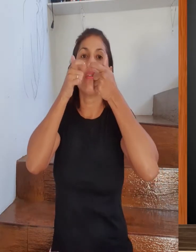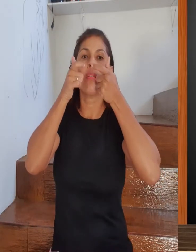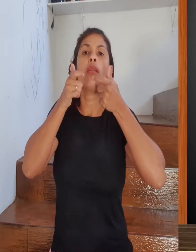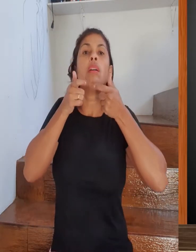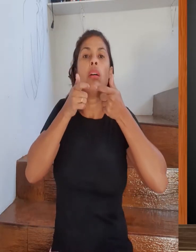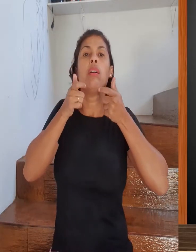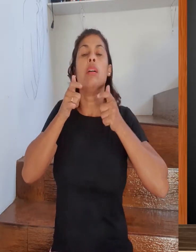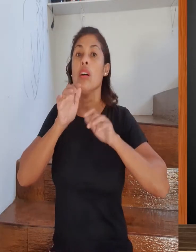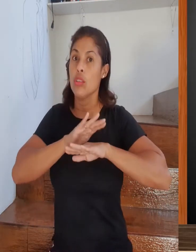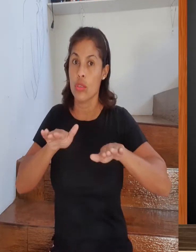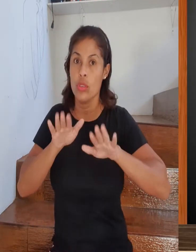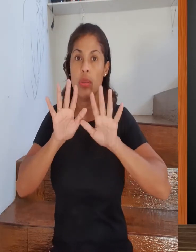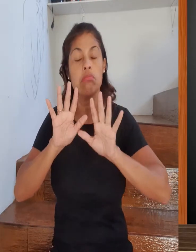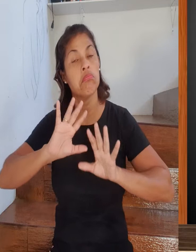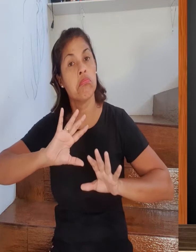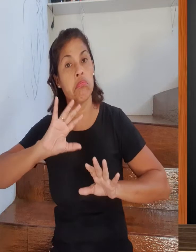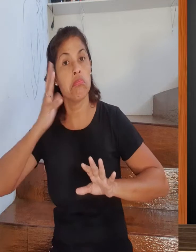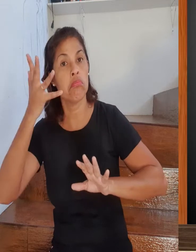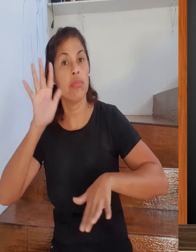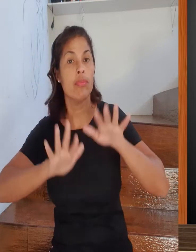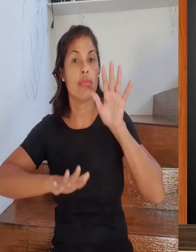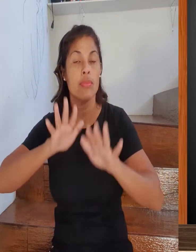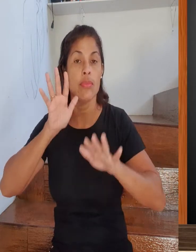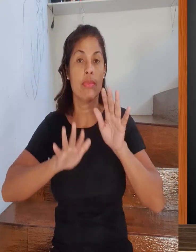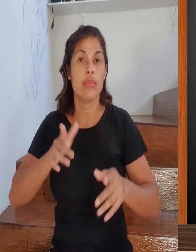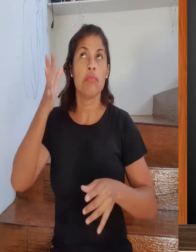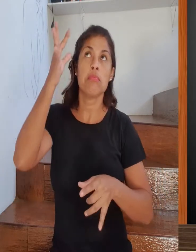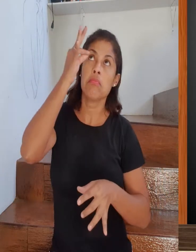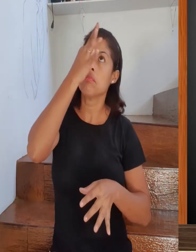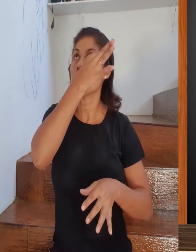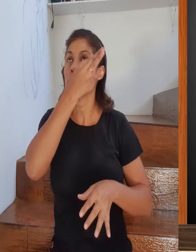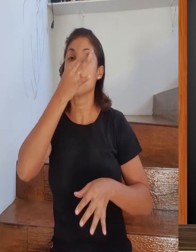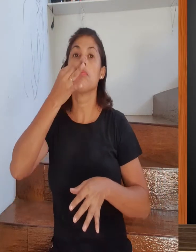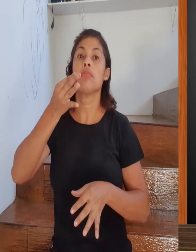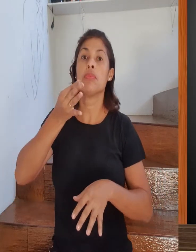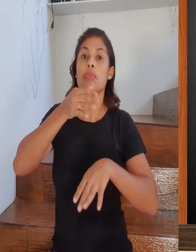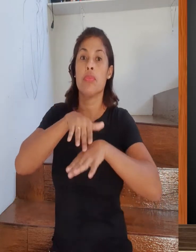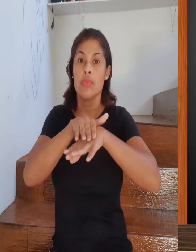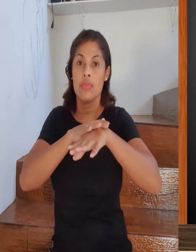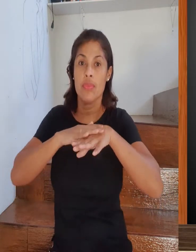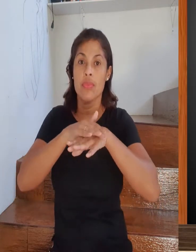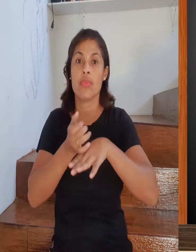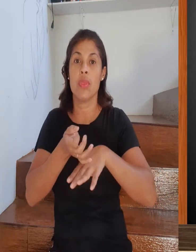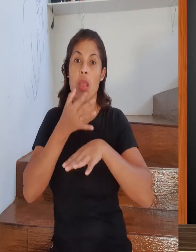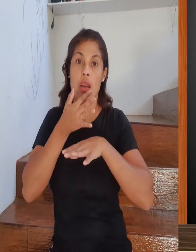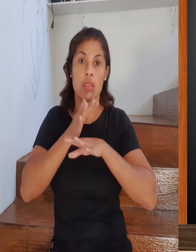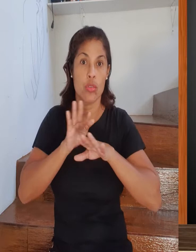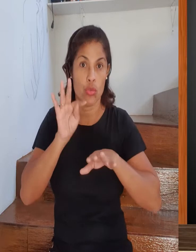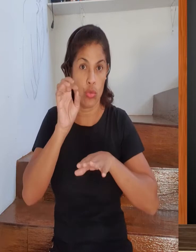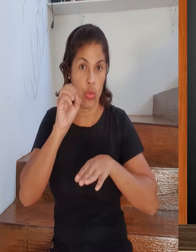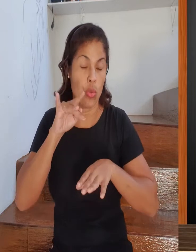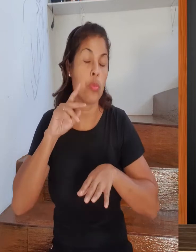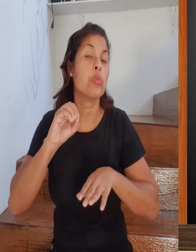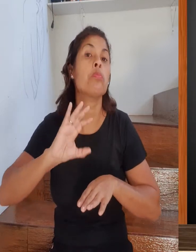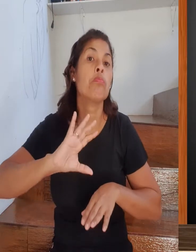local. Mas existem situações que, apesar de administrarmos o medicamento sobre a pele, medicamento de